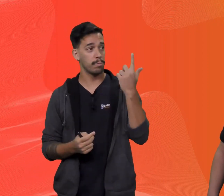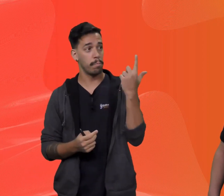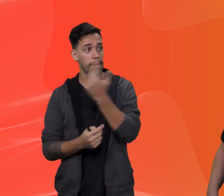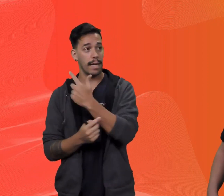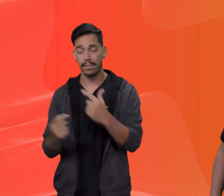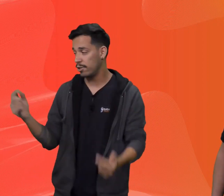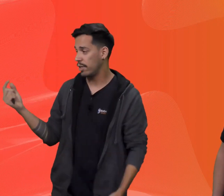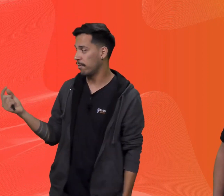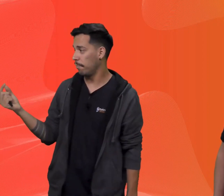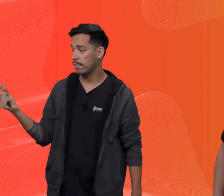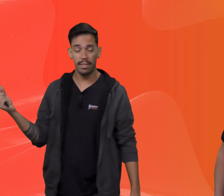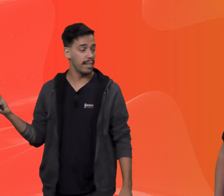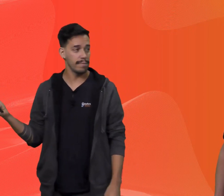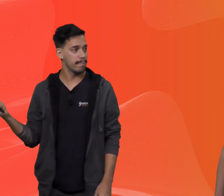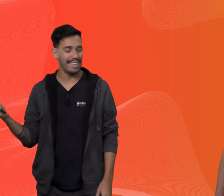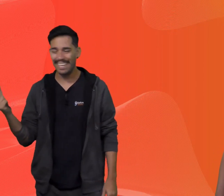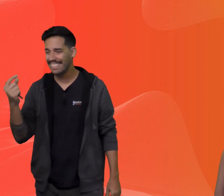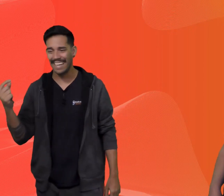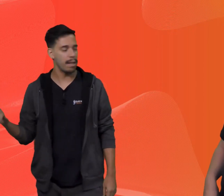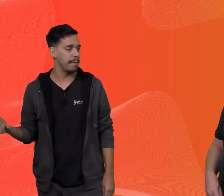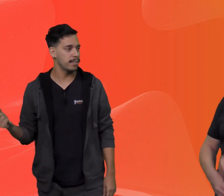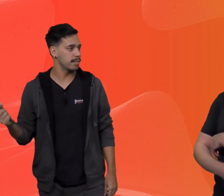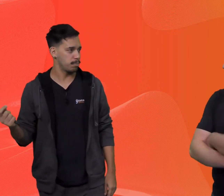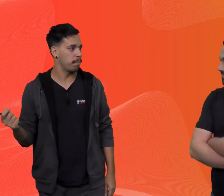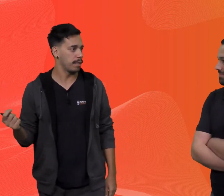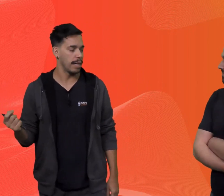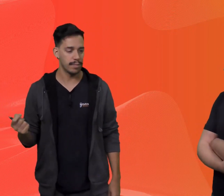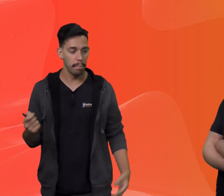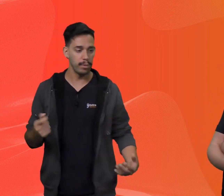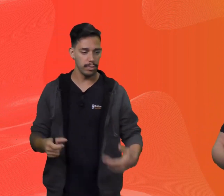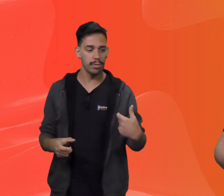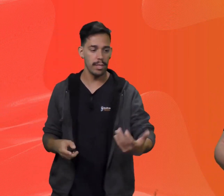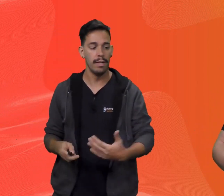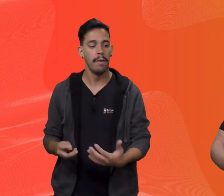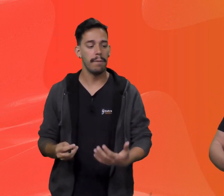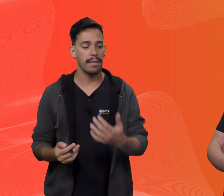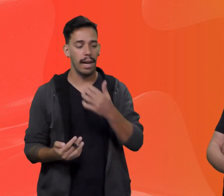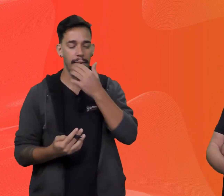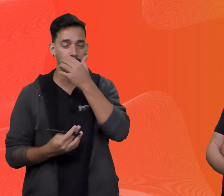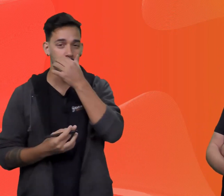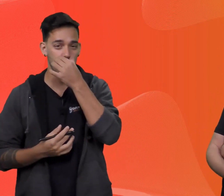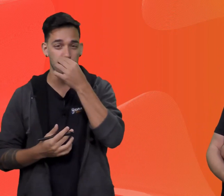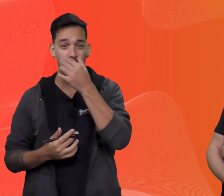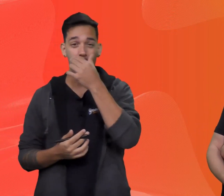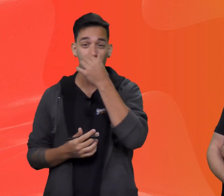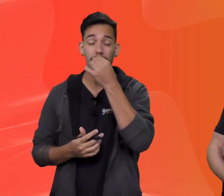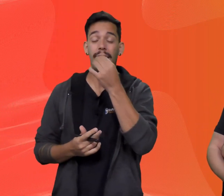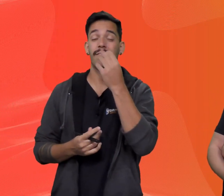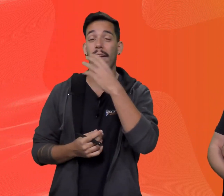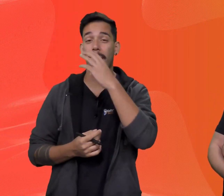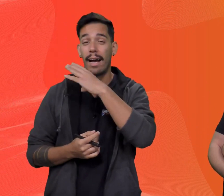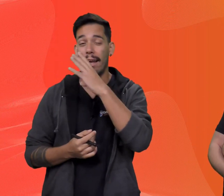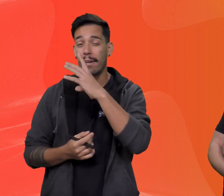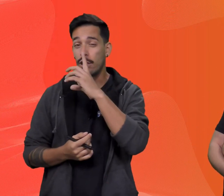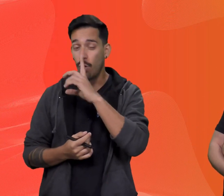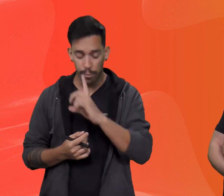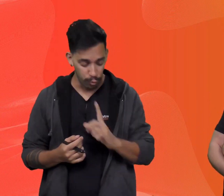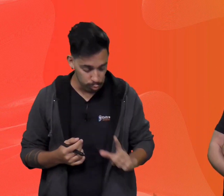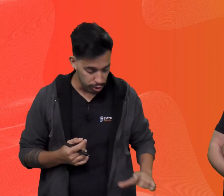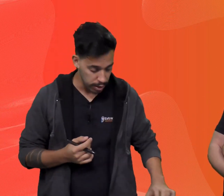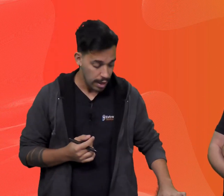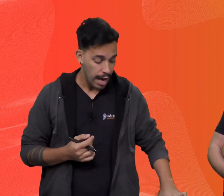sabe aquelas propriedades? Achei um elemento que tem exatamente essas propriedades. Então, por isso que Mendeleev é um grande marco. Tem uma galera